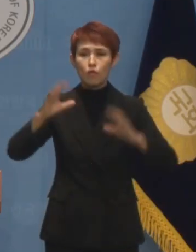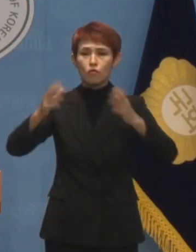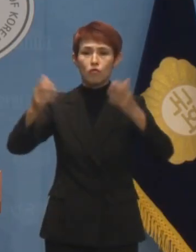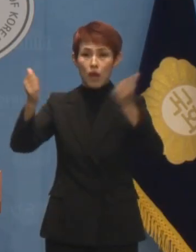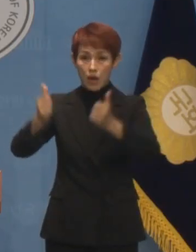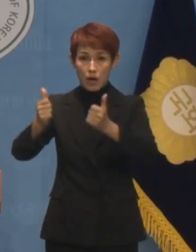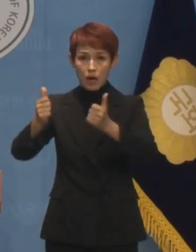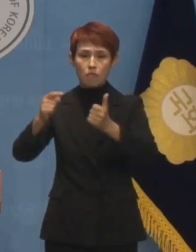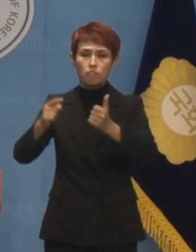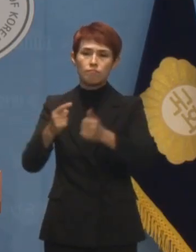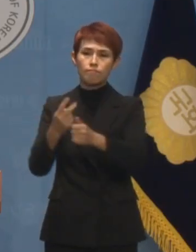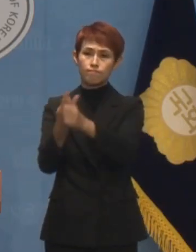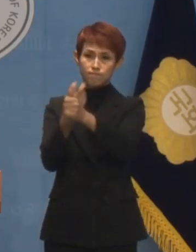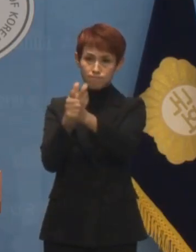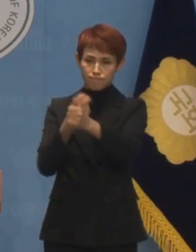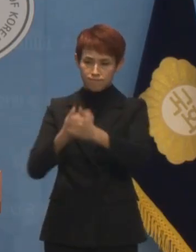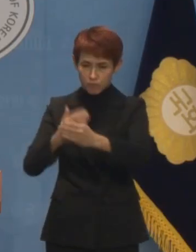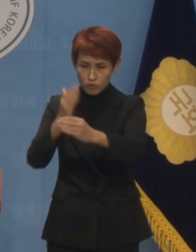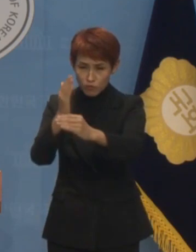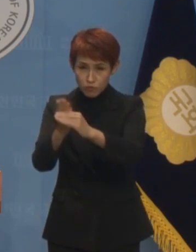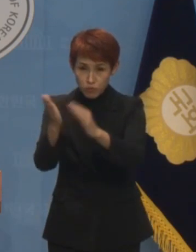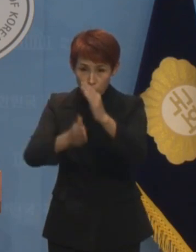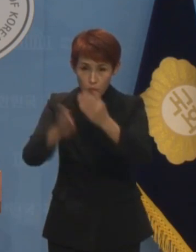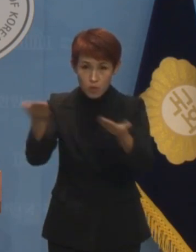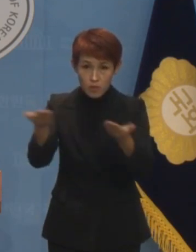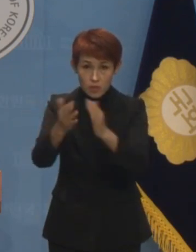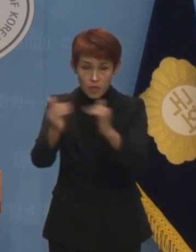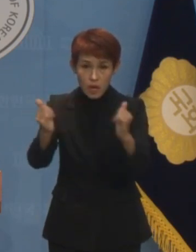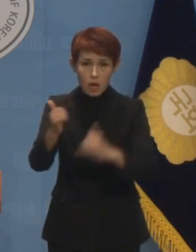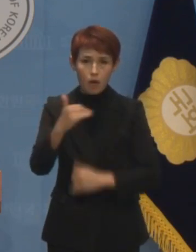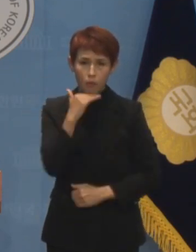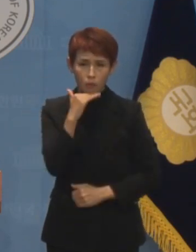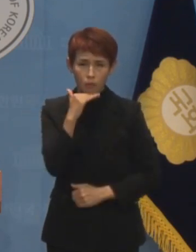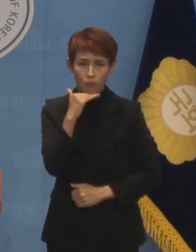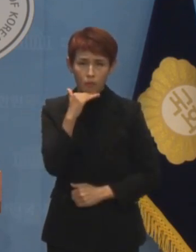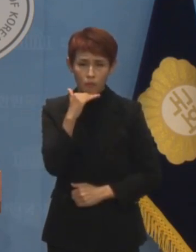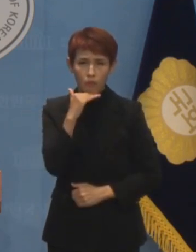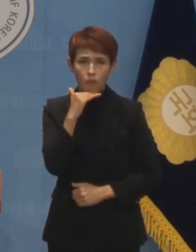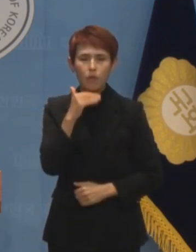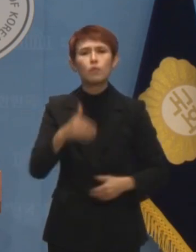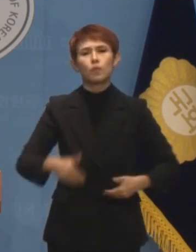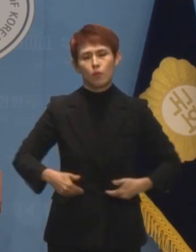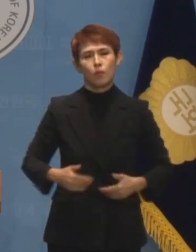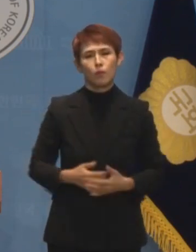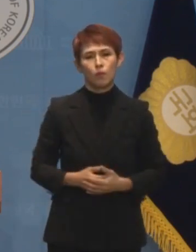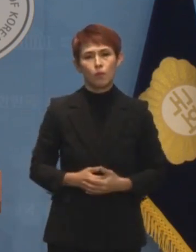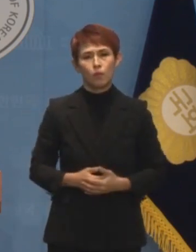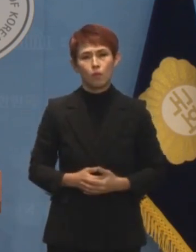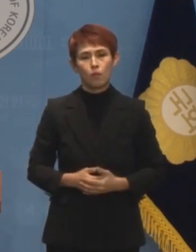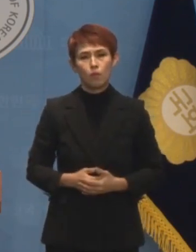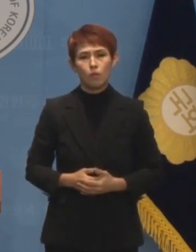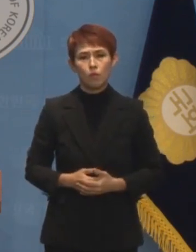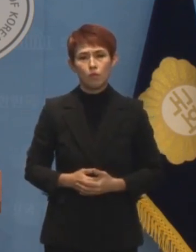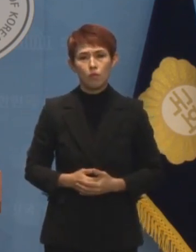탄핵 소추 중인 공직자는 하염없이 직무 정지 상태에 놓이게 됩니다.